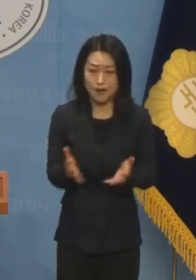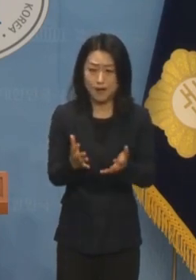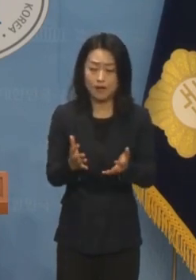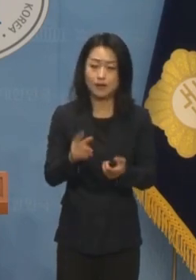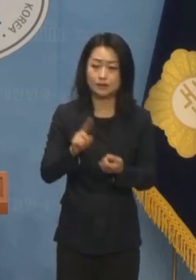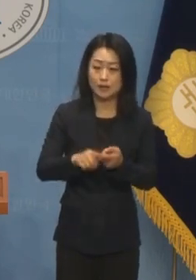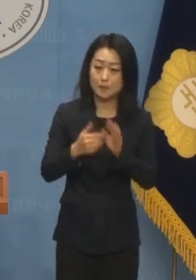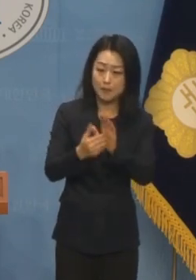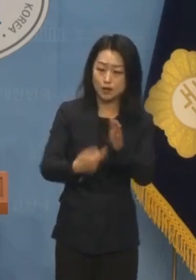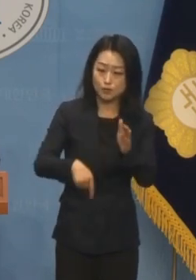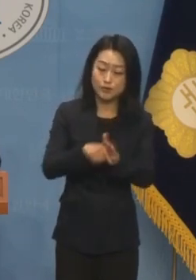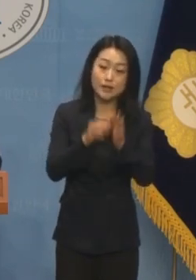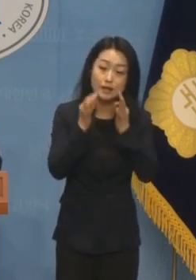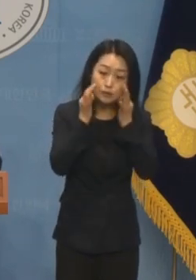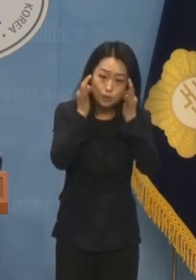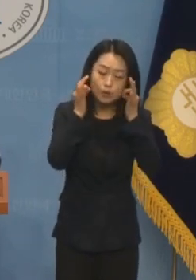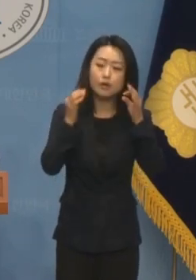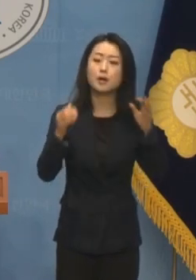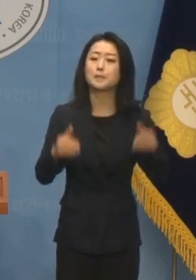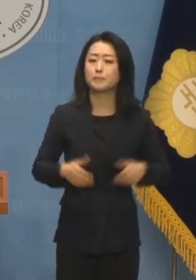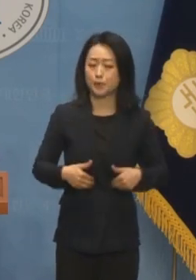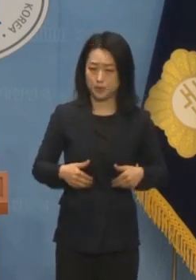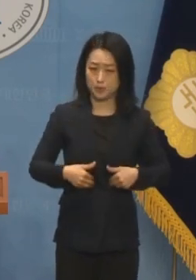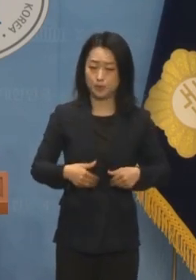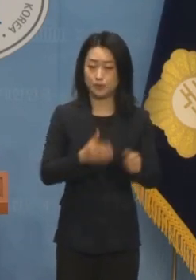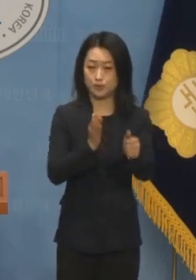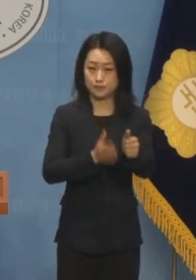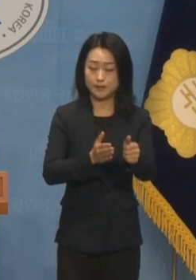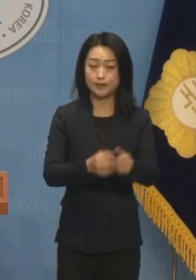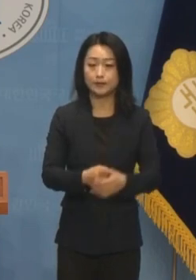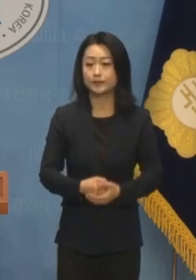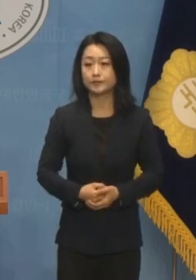위한 방안을 최우선적으로 모색해야 한다.